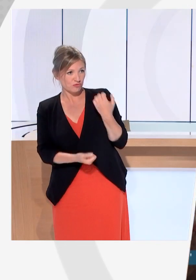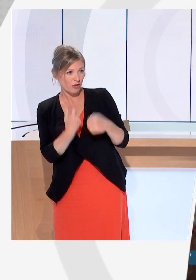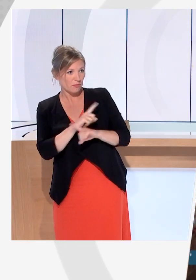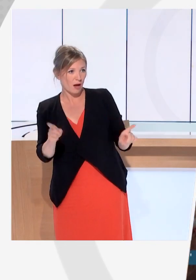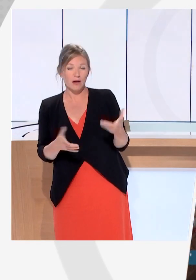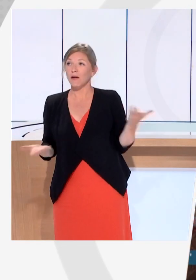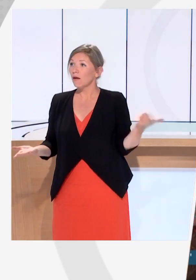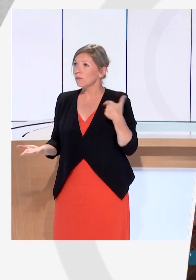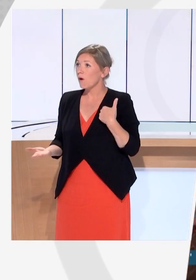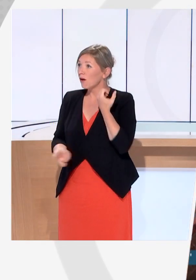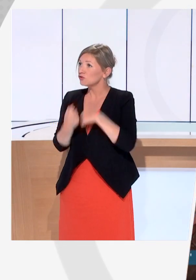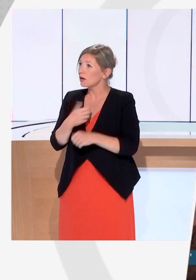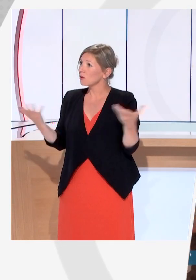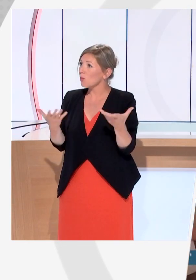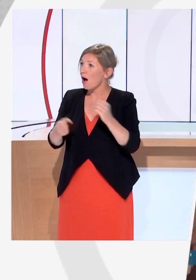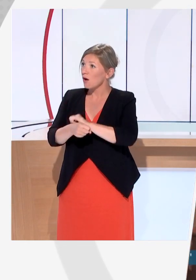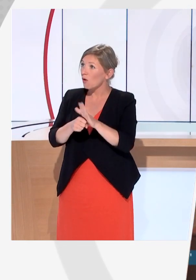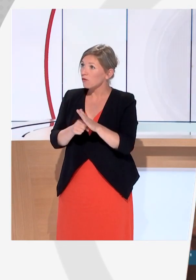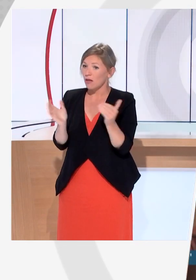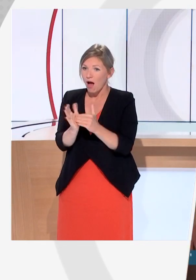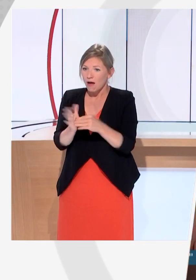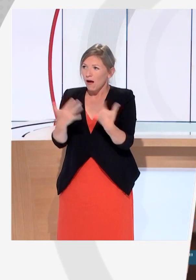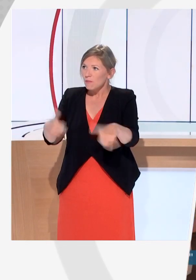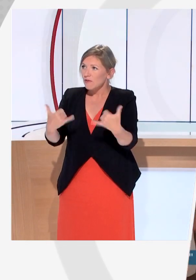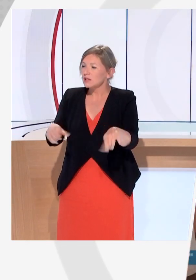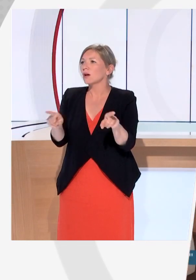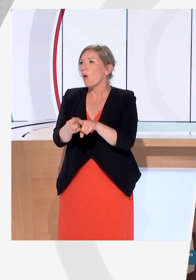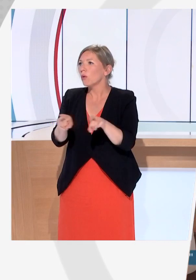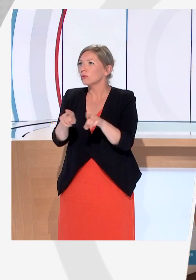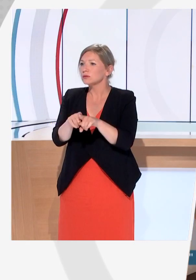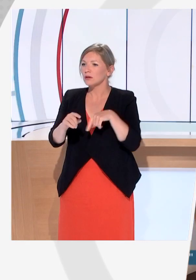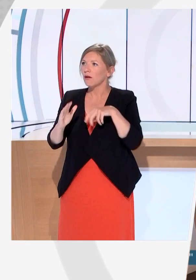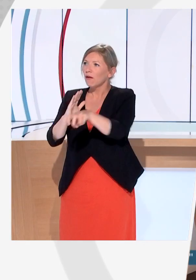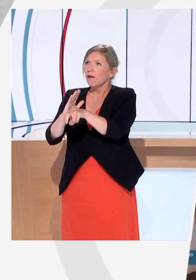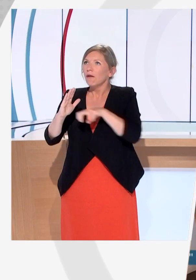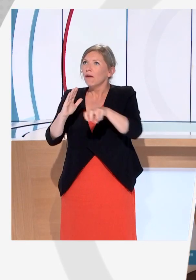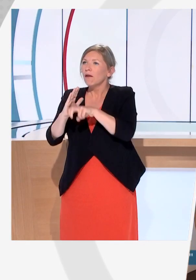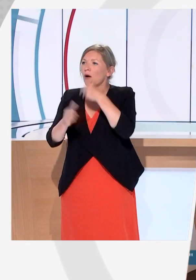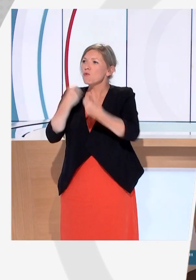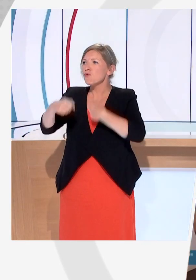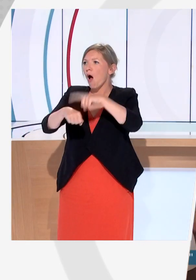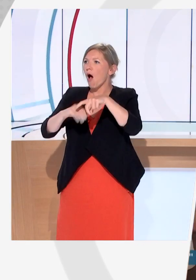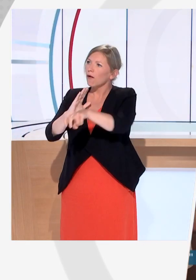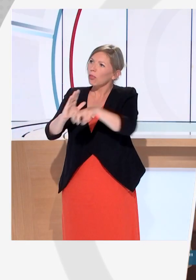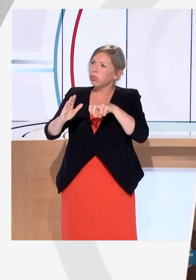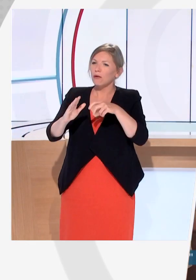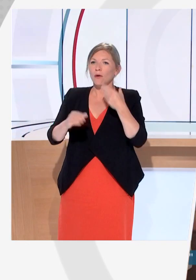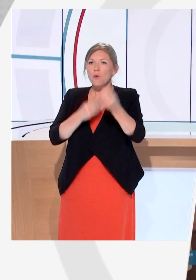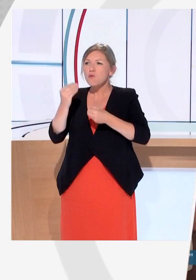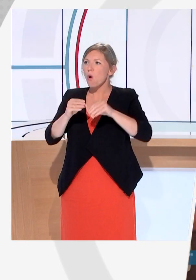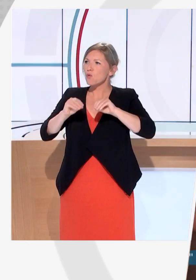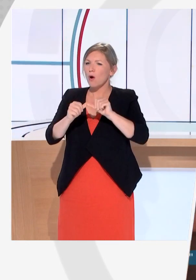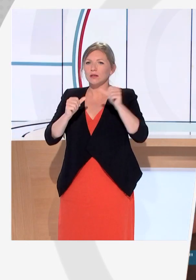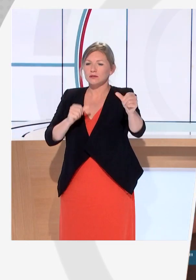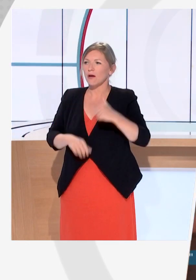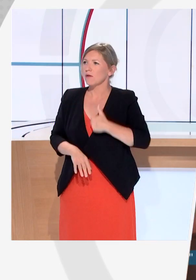Moi, ce qui me dérange, c'est qu'il y ait des gens que le Covid s'arrête pas. En fait. Ce qui me dérange, c'est d'avoir tout le temps des confinements. Ce qui me dérange, c'est d'avoir tout le temps des couvre-feux,